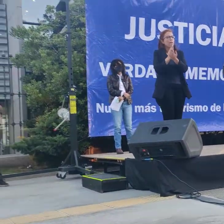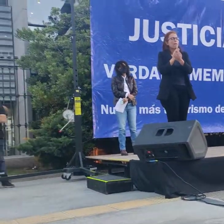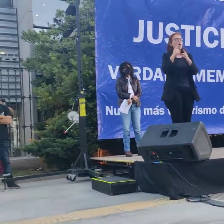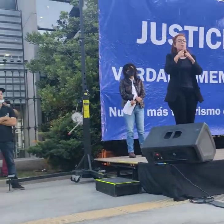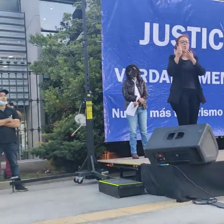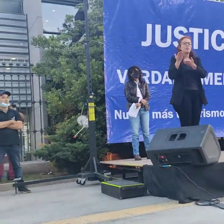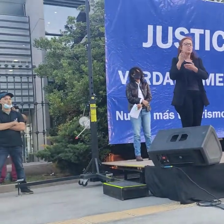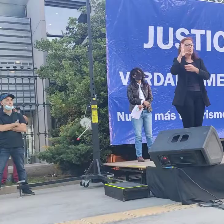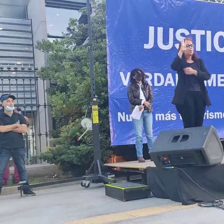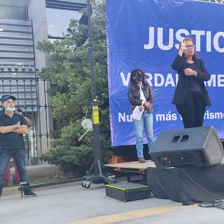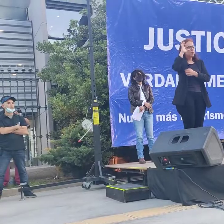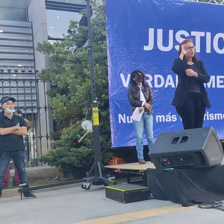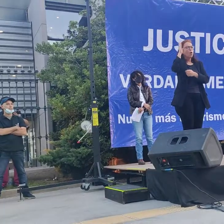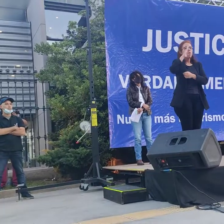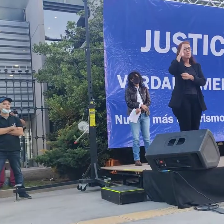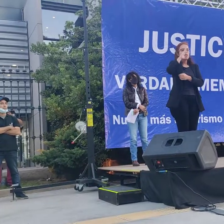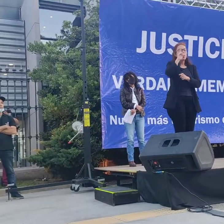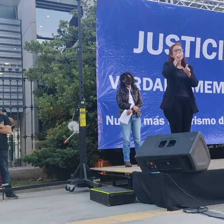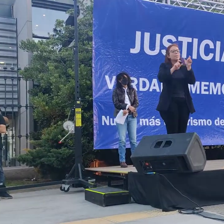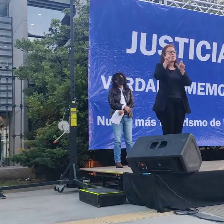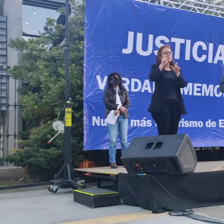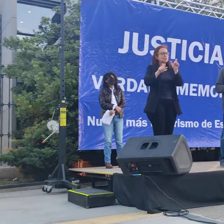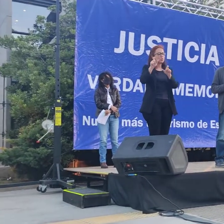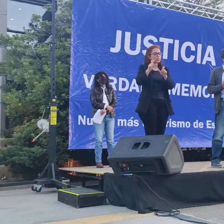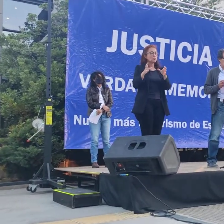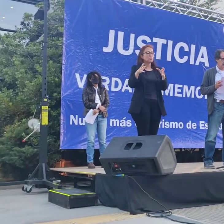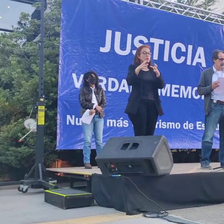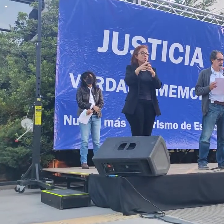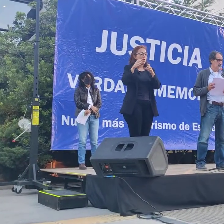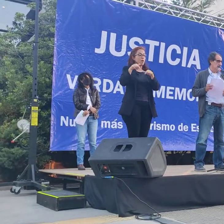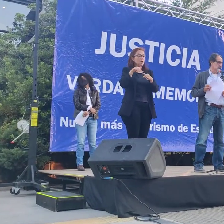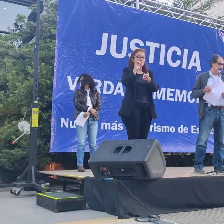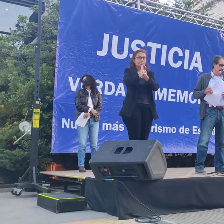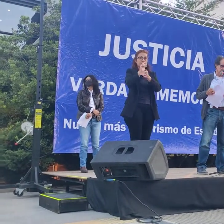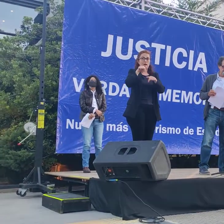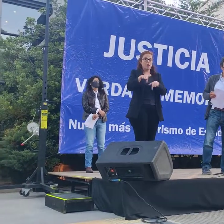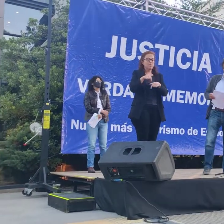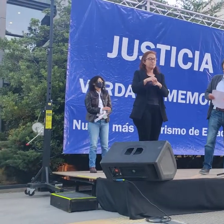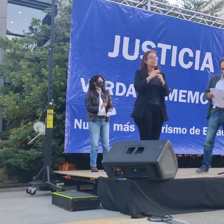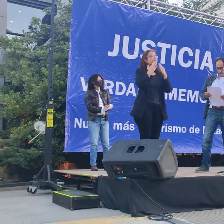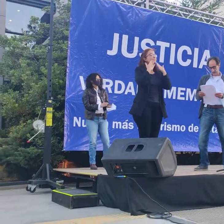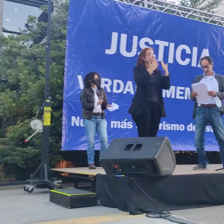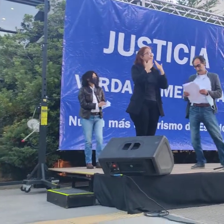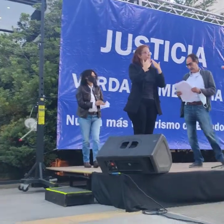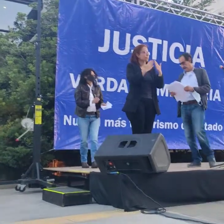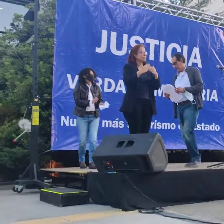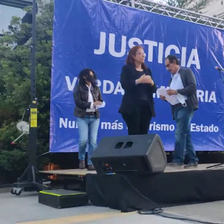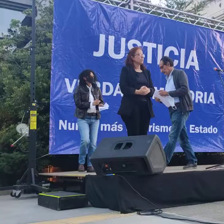memorial de homenaje a todos quienes fueron parte de la tercera especial en este penal. Muchas gracias.